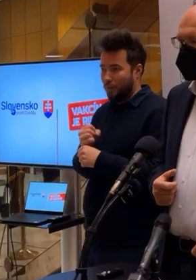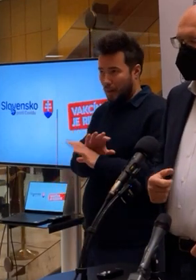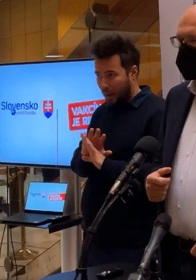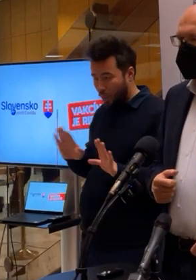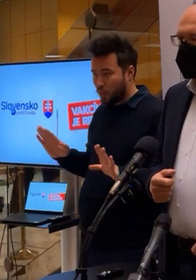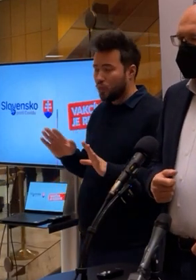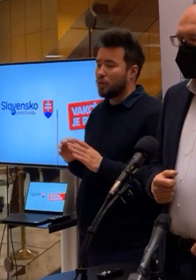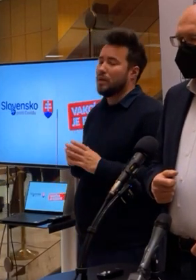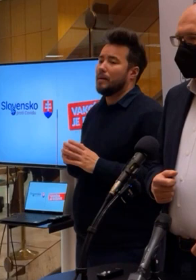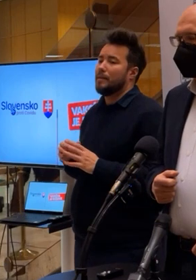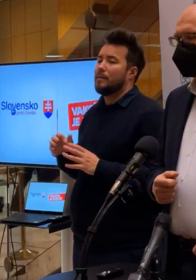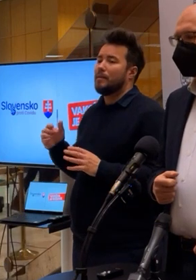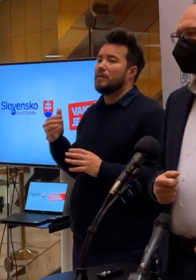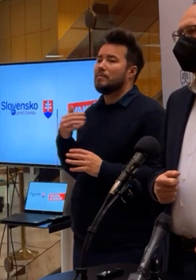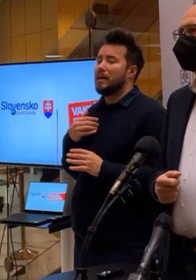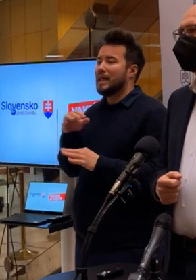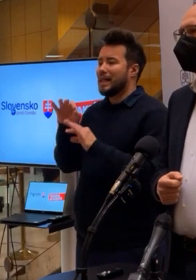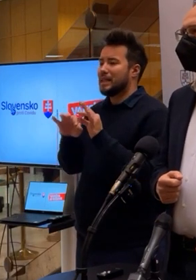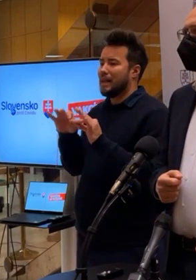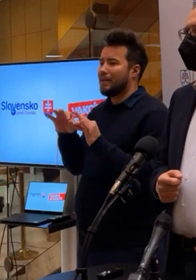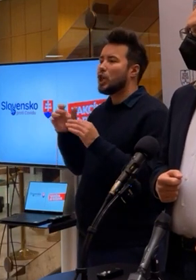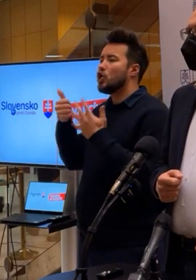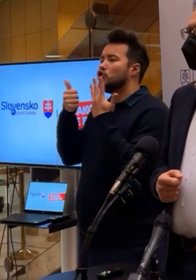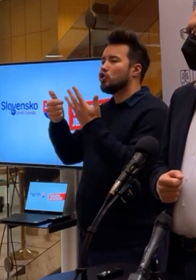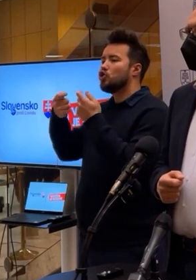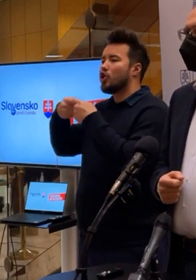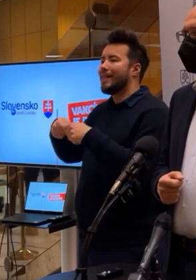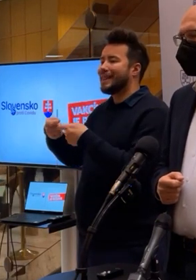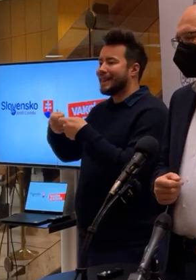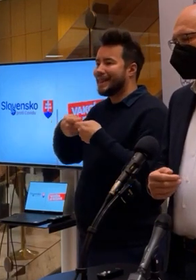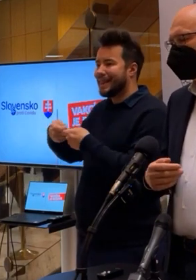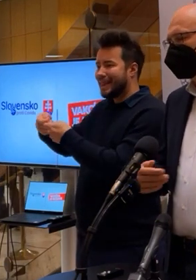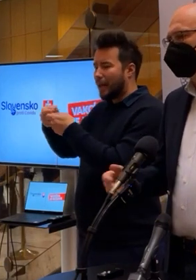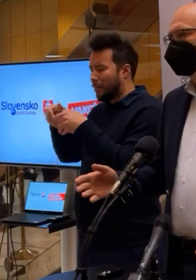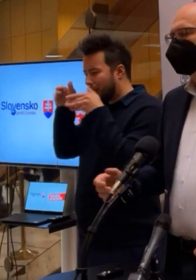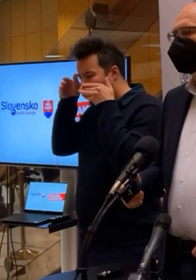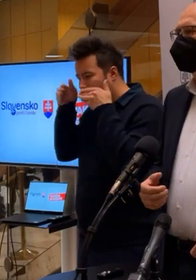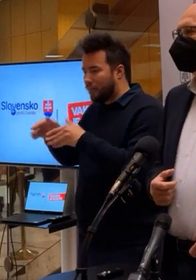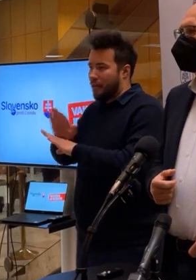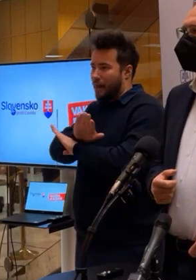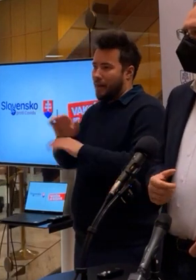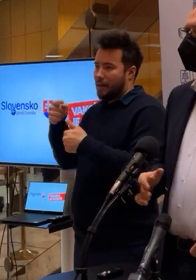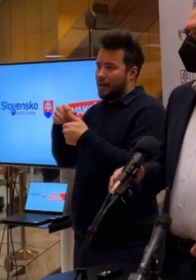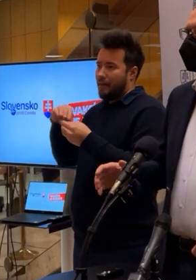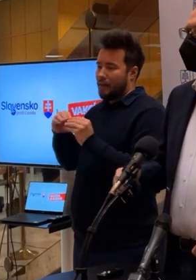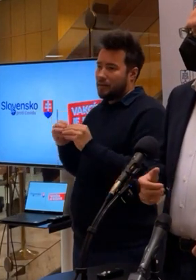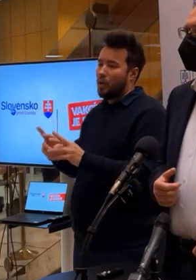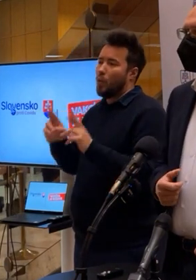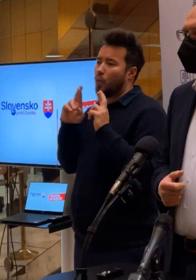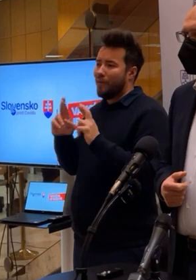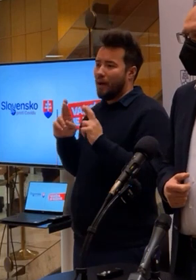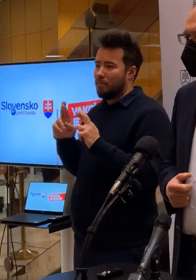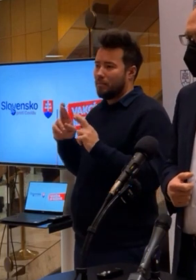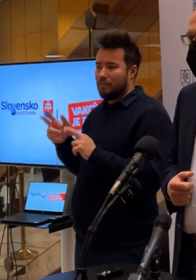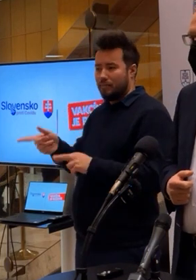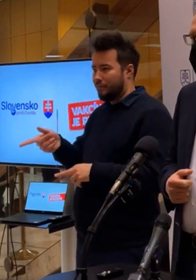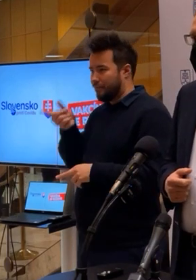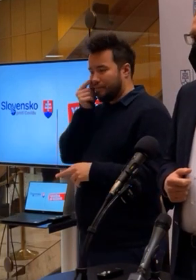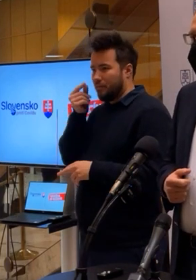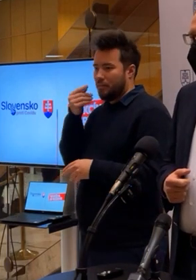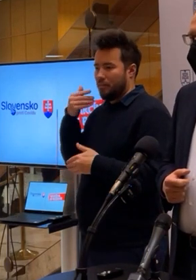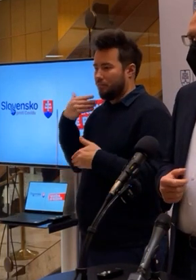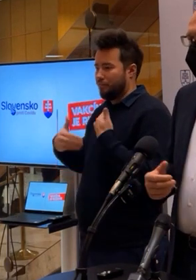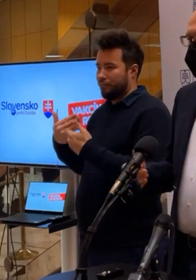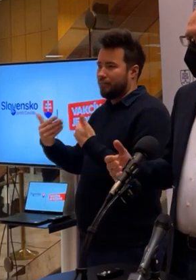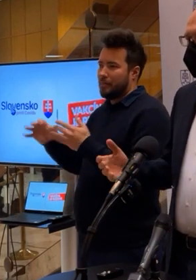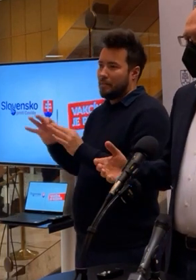dostavili sme taký šesťčlenný tím, ktorý nebude riešiť nič iné. Tým pádom dúfam, že to pôjde veľmi rýchlo.